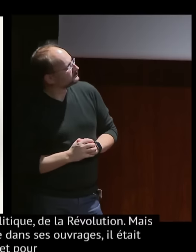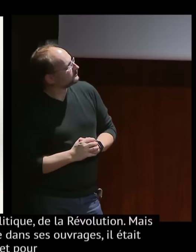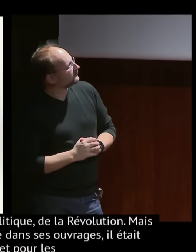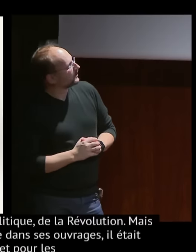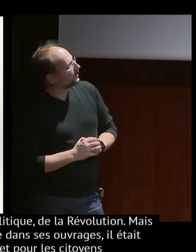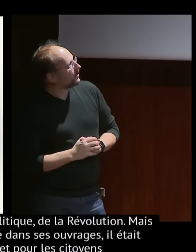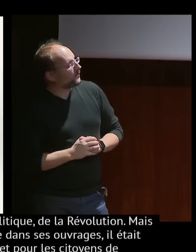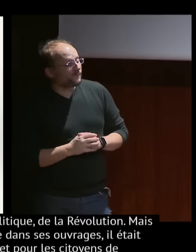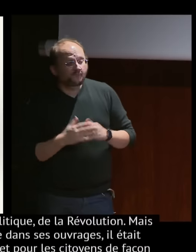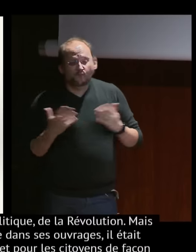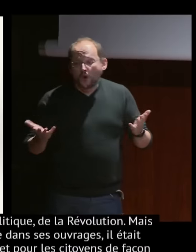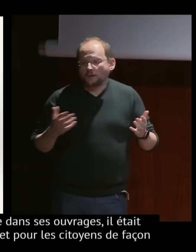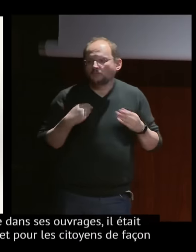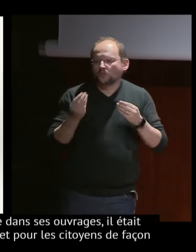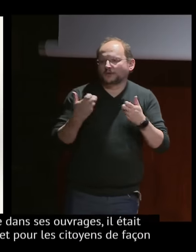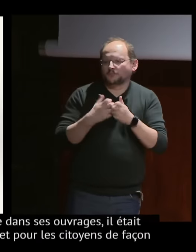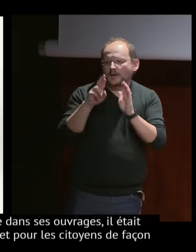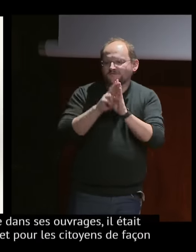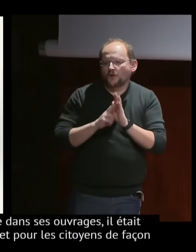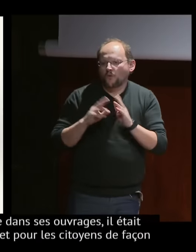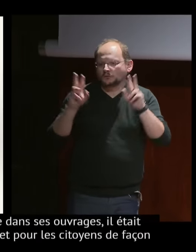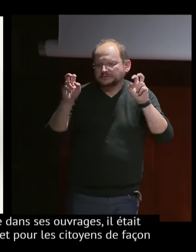Voilà.